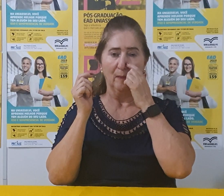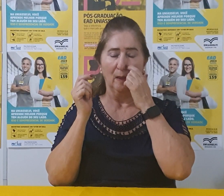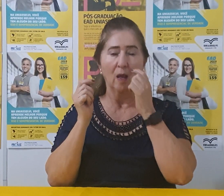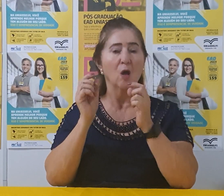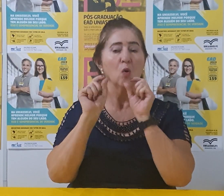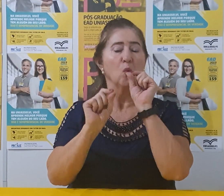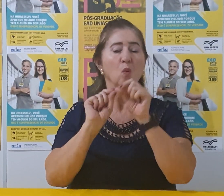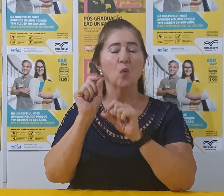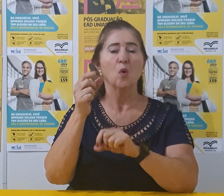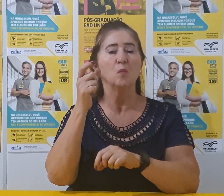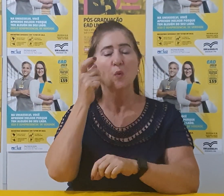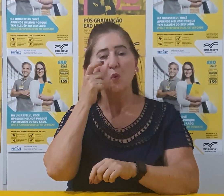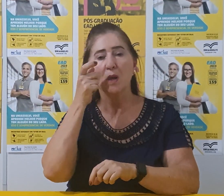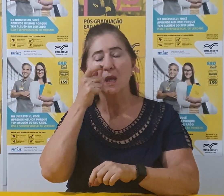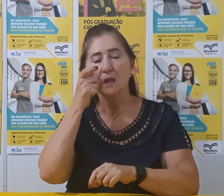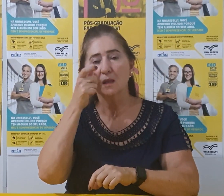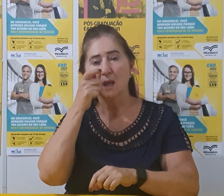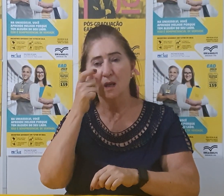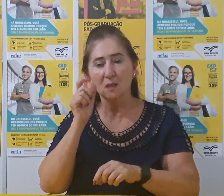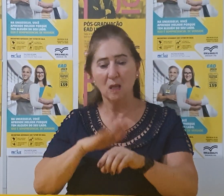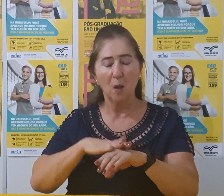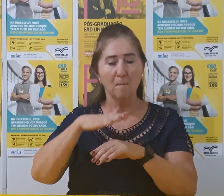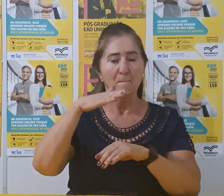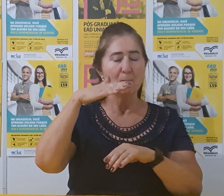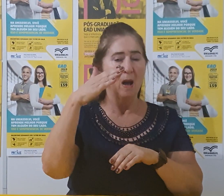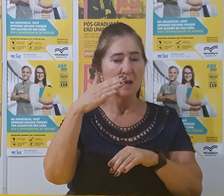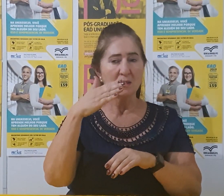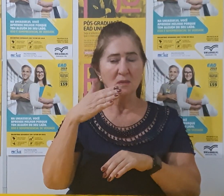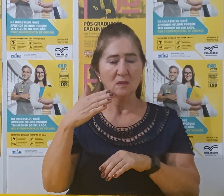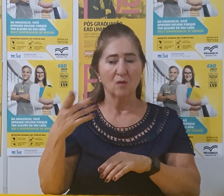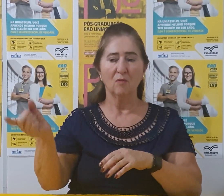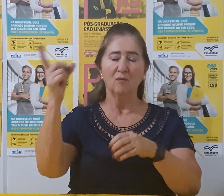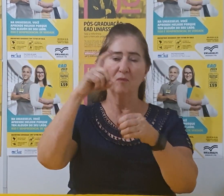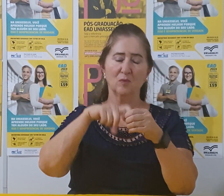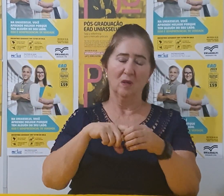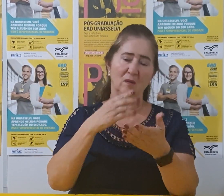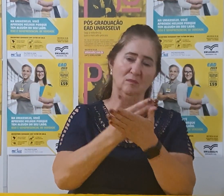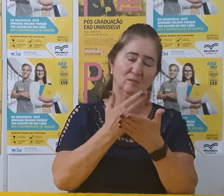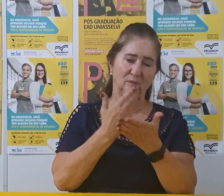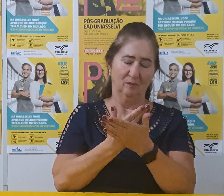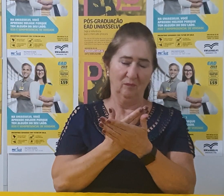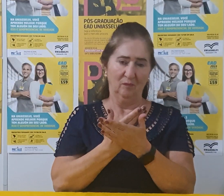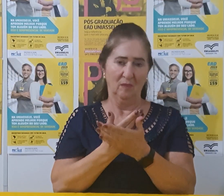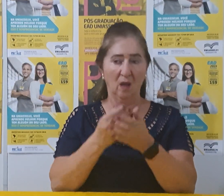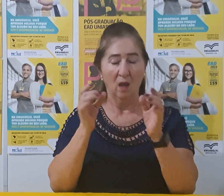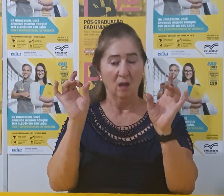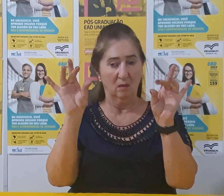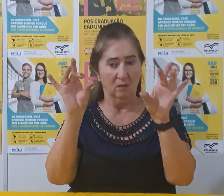interesse deles pela escola e por sua excelência na construção do